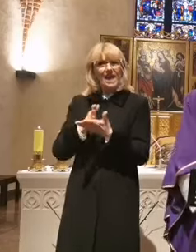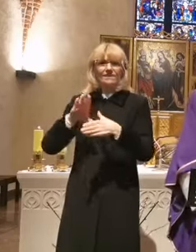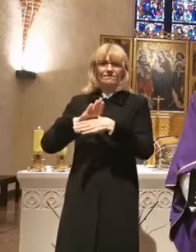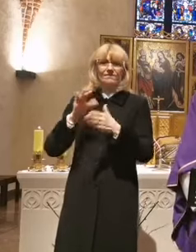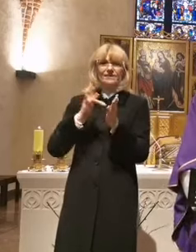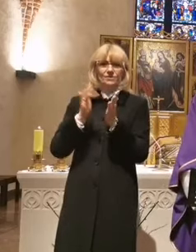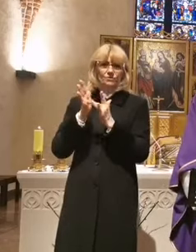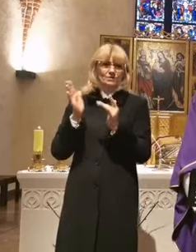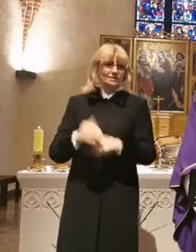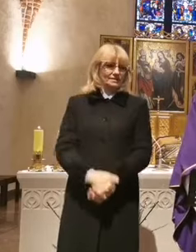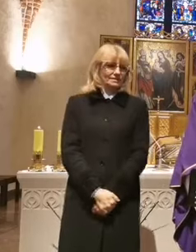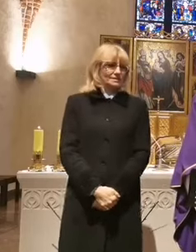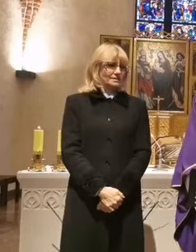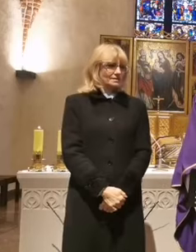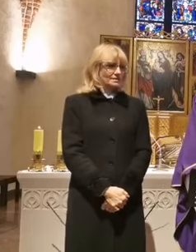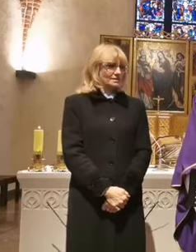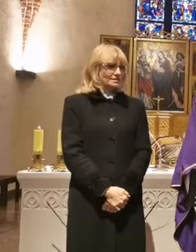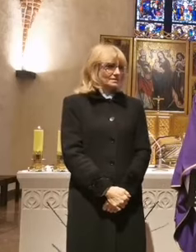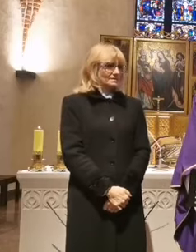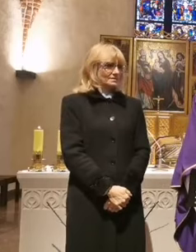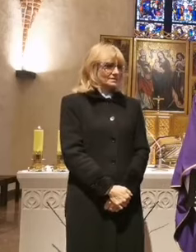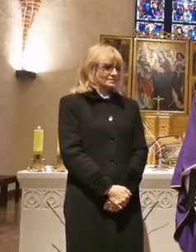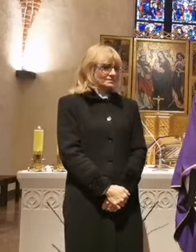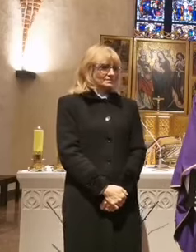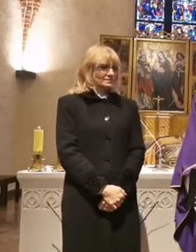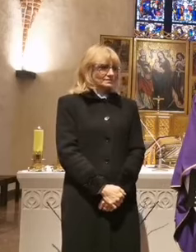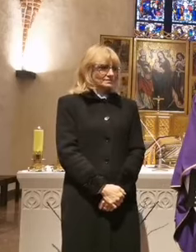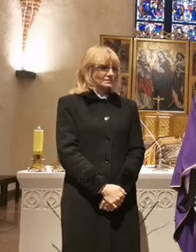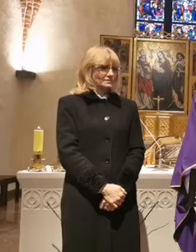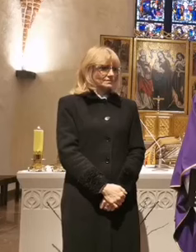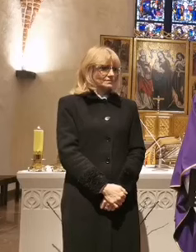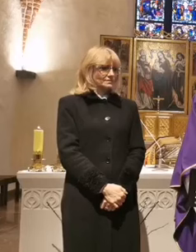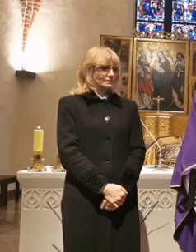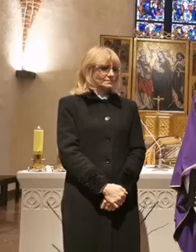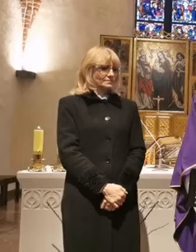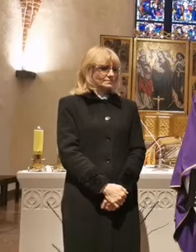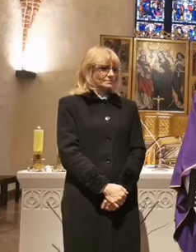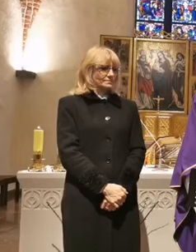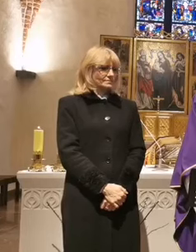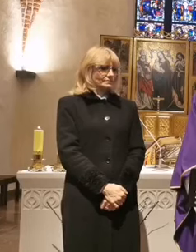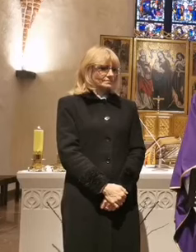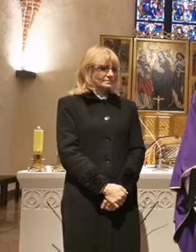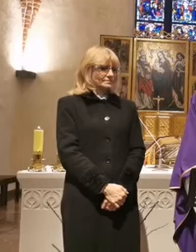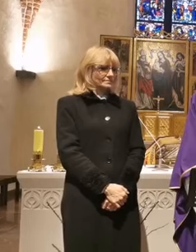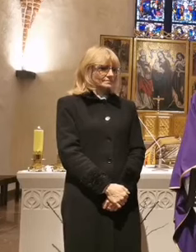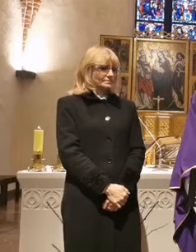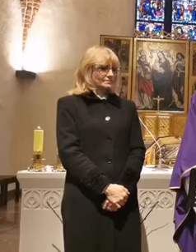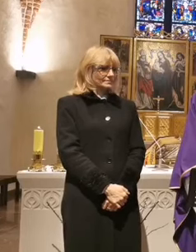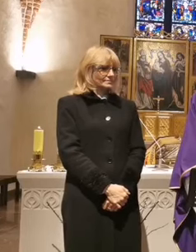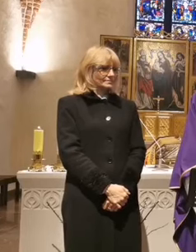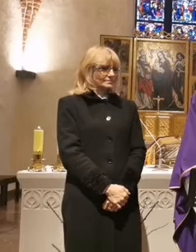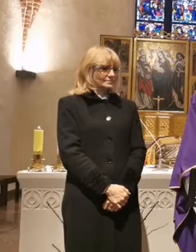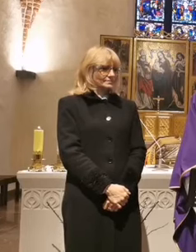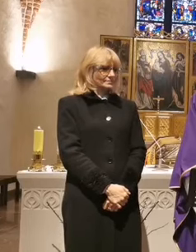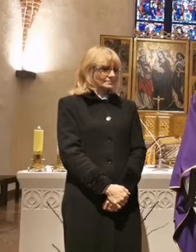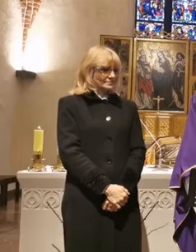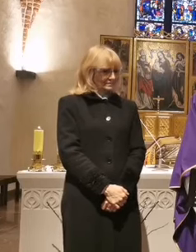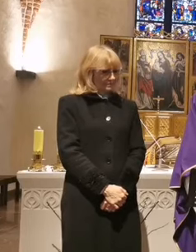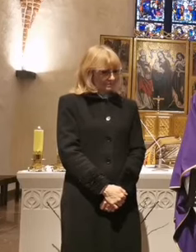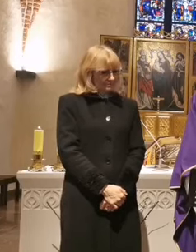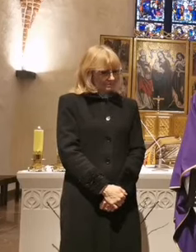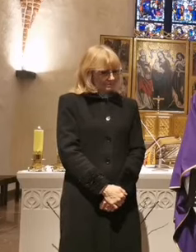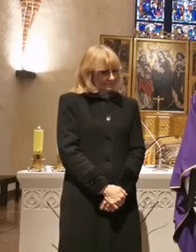messaggio di Gesù e cerchiamo di trovare dentro di noi qual è il vero significato della